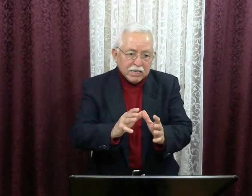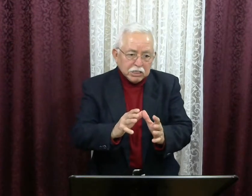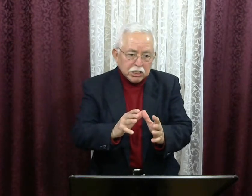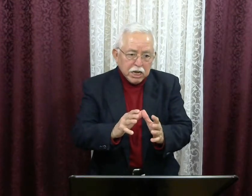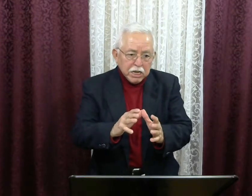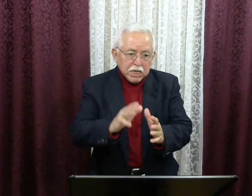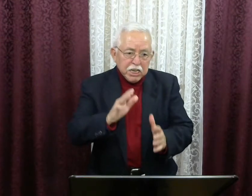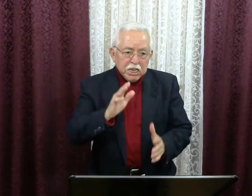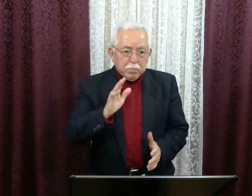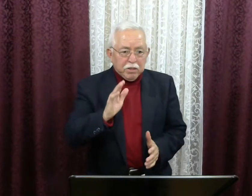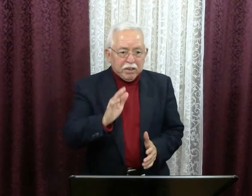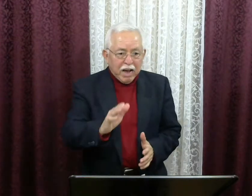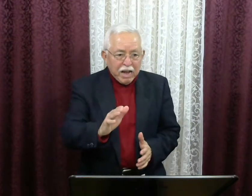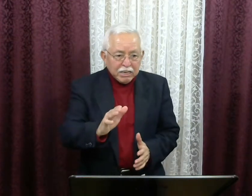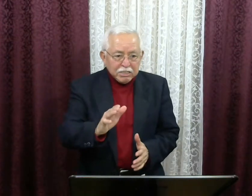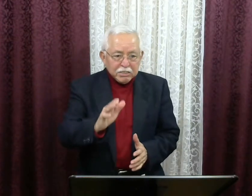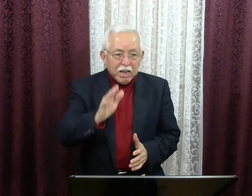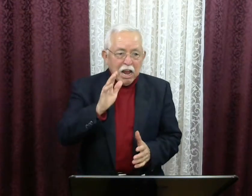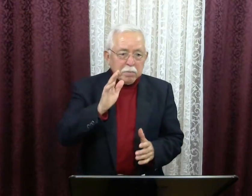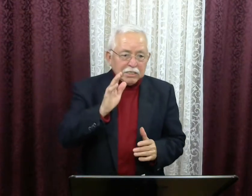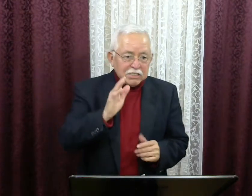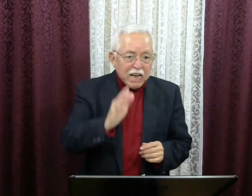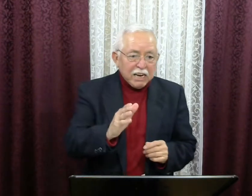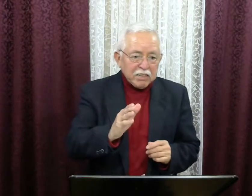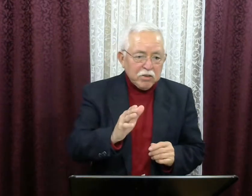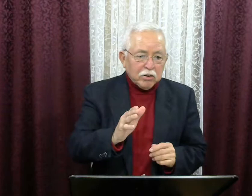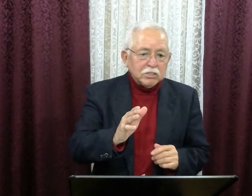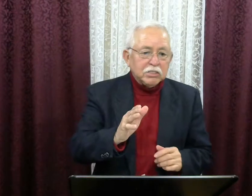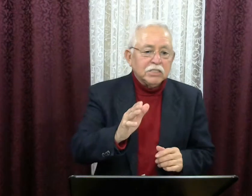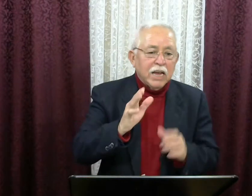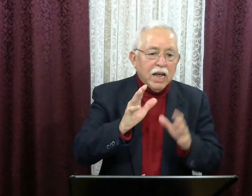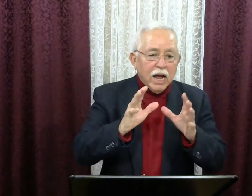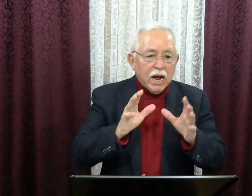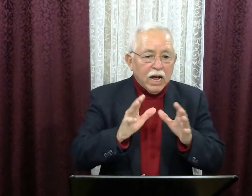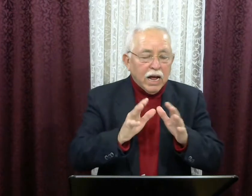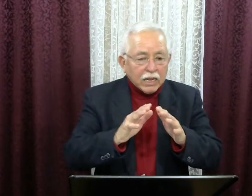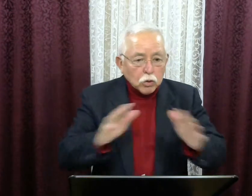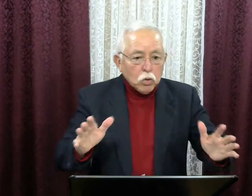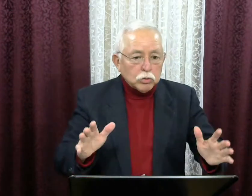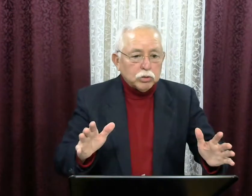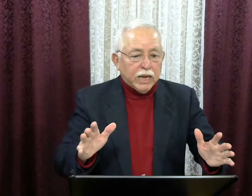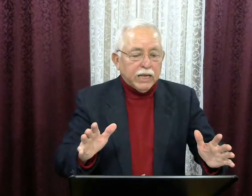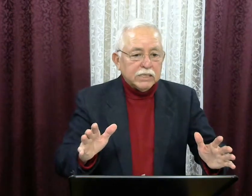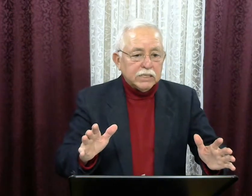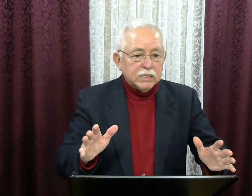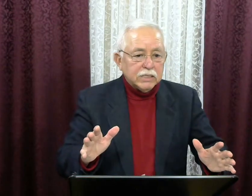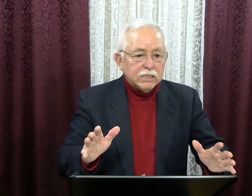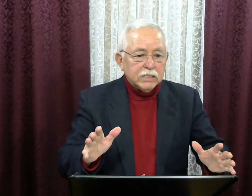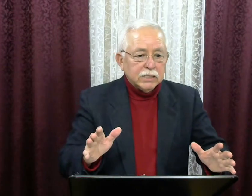evangelista y predicar el mensaje de Dios a todos ustedes.